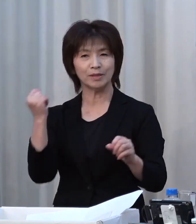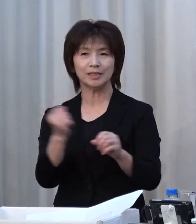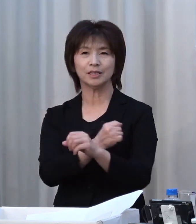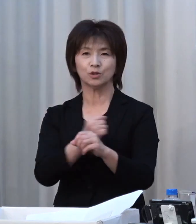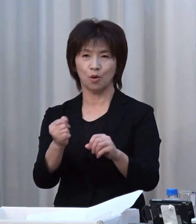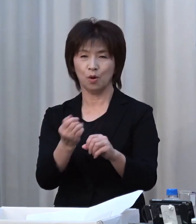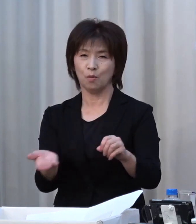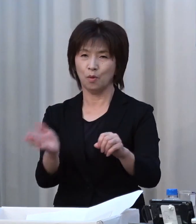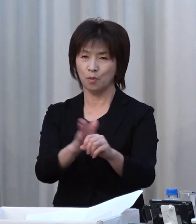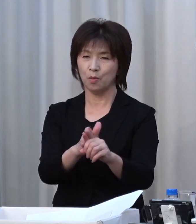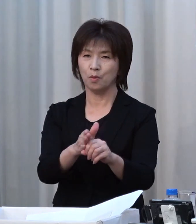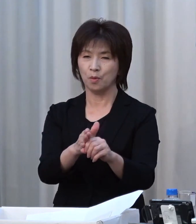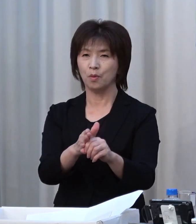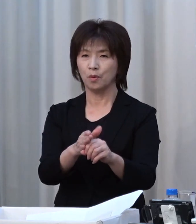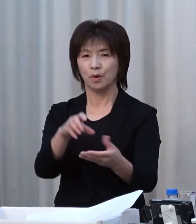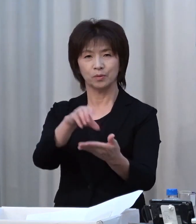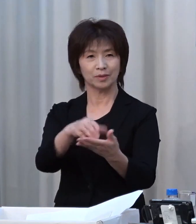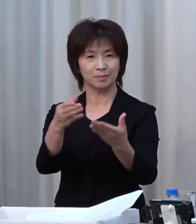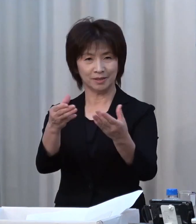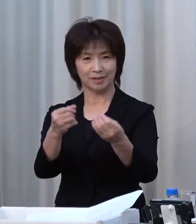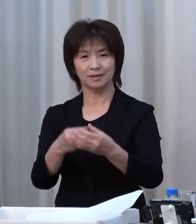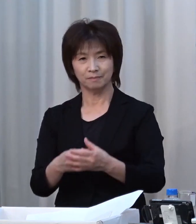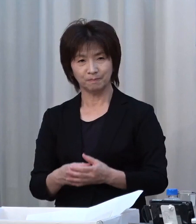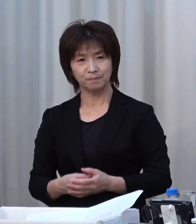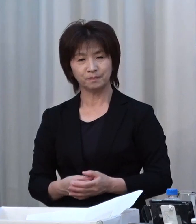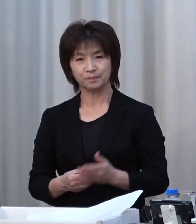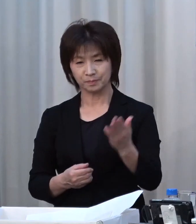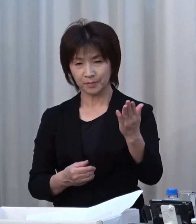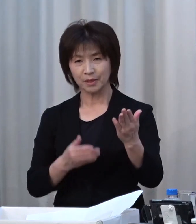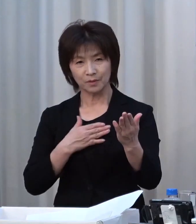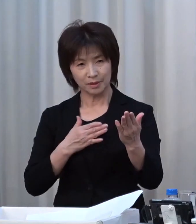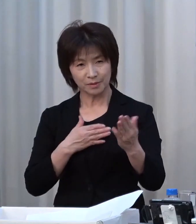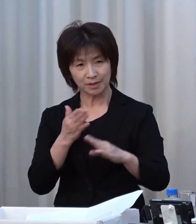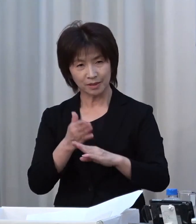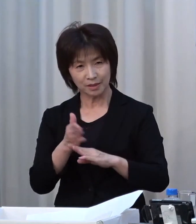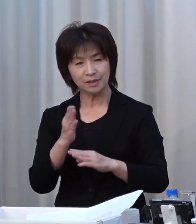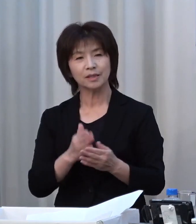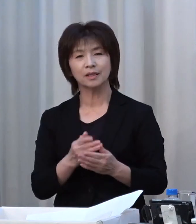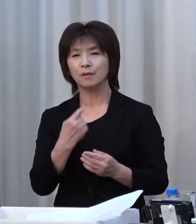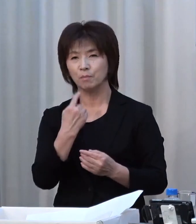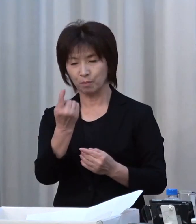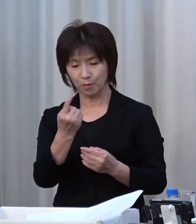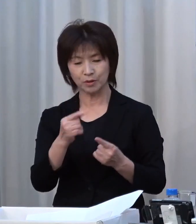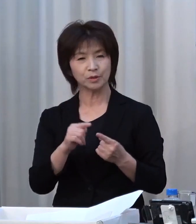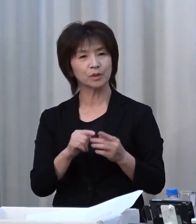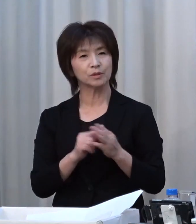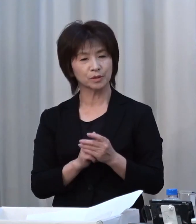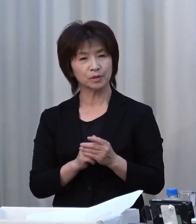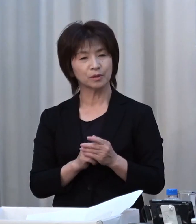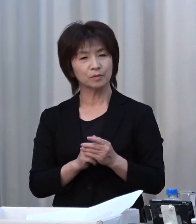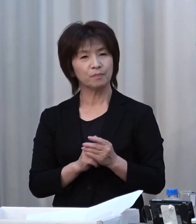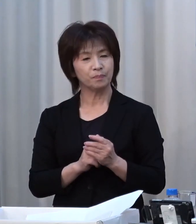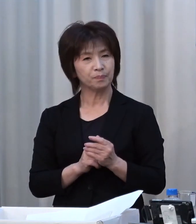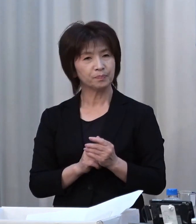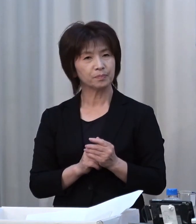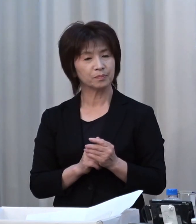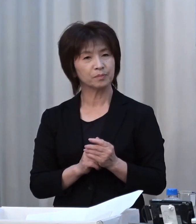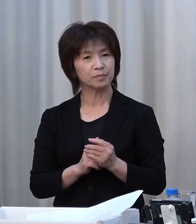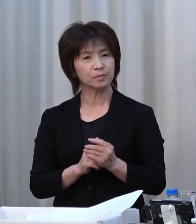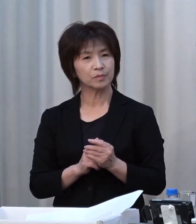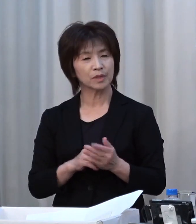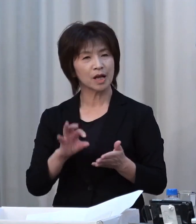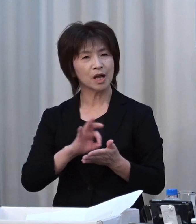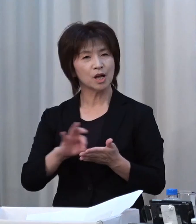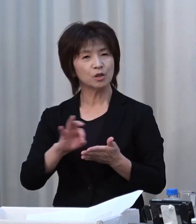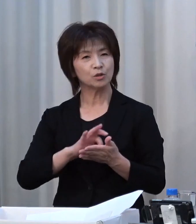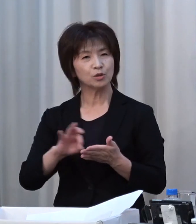ですね検証したと思ってございます。 わかりました、ありがとうございます。ごめんなさい、もう一点、消費増税についてなんですけど、はい、消費